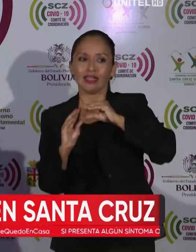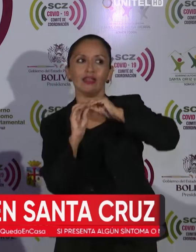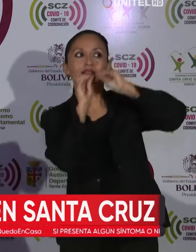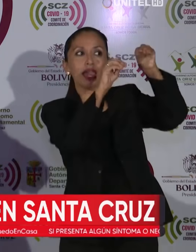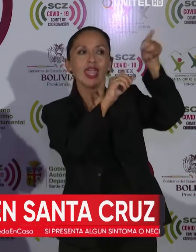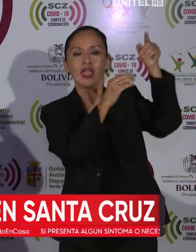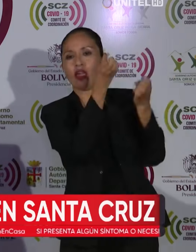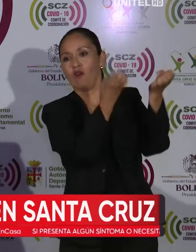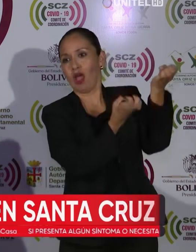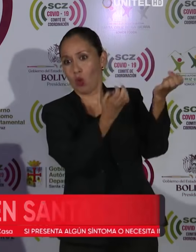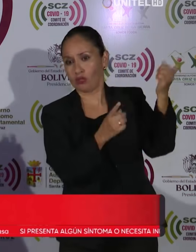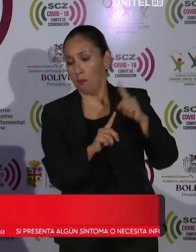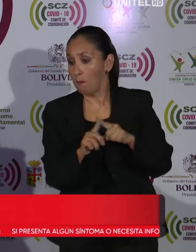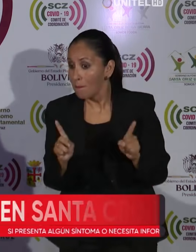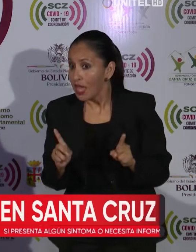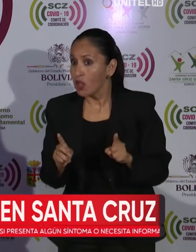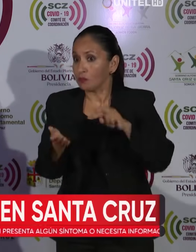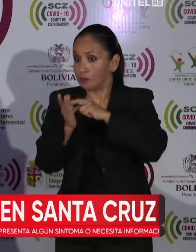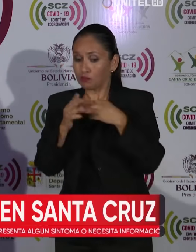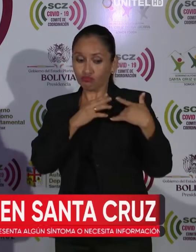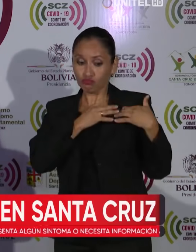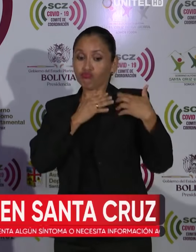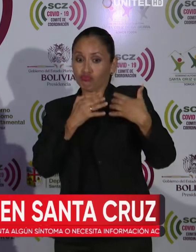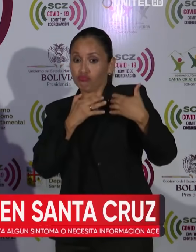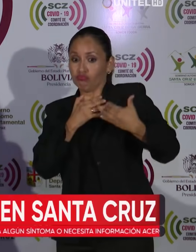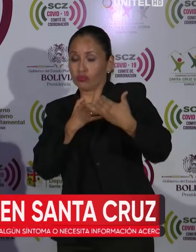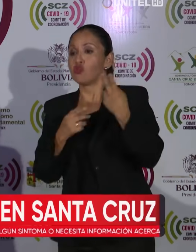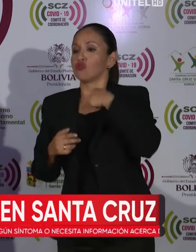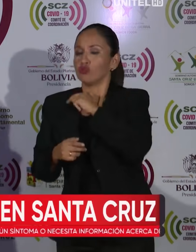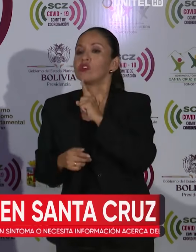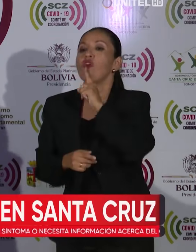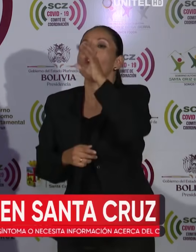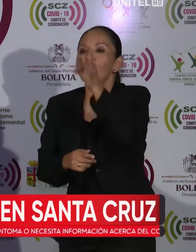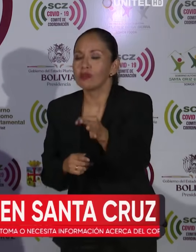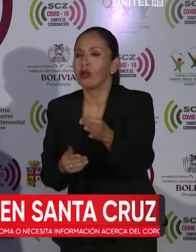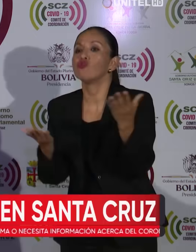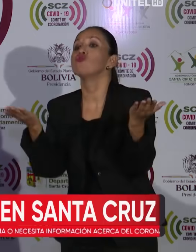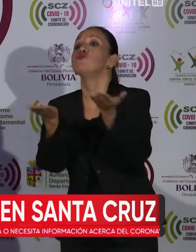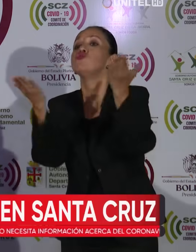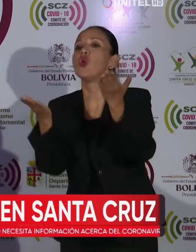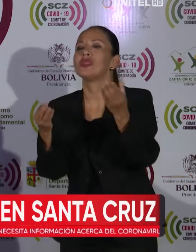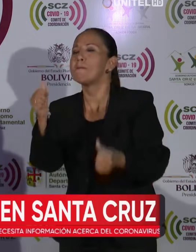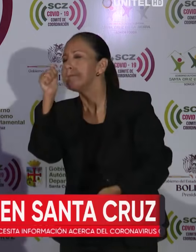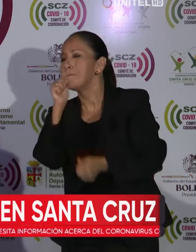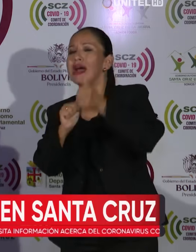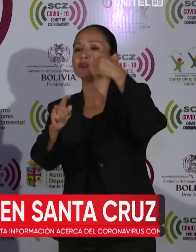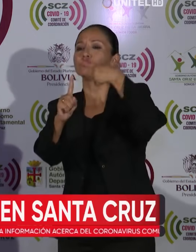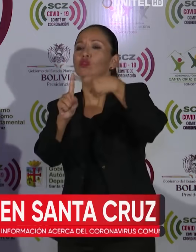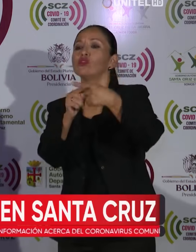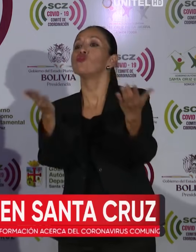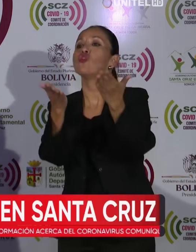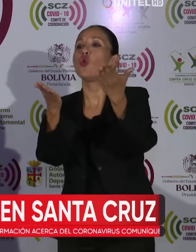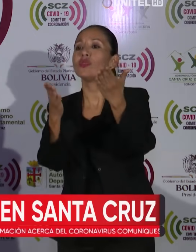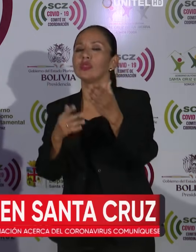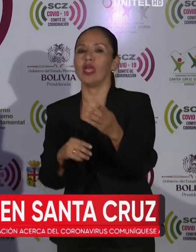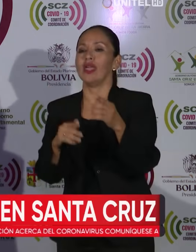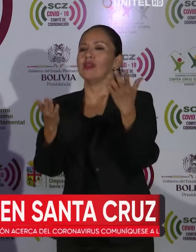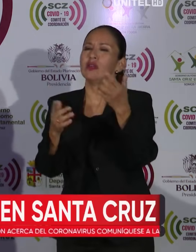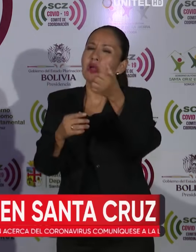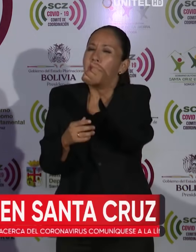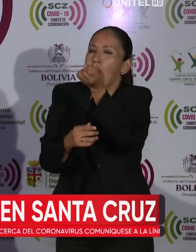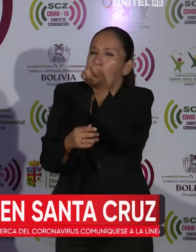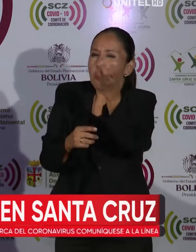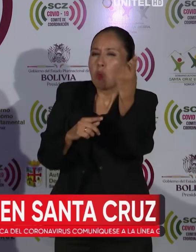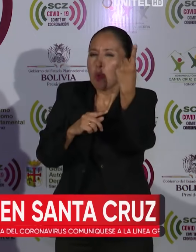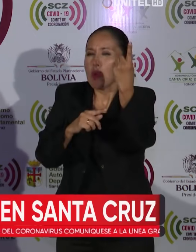evaluación. Pero en los últimos días lo hemos confirmado y verificado que todos los casos son, excepto uno o dos